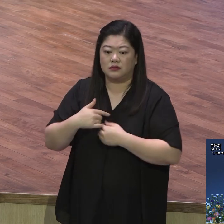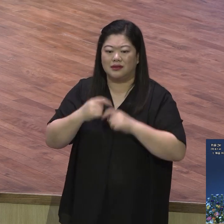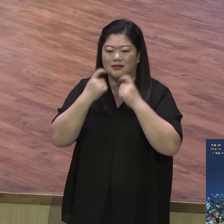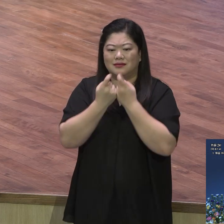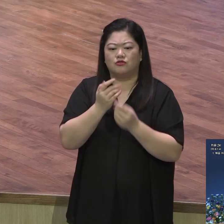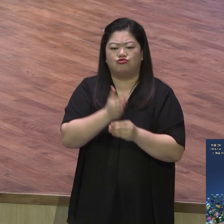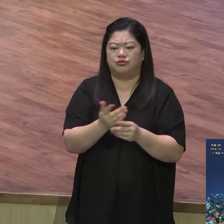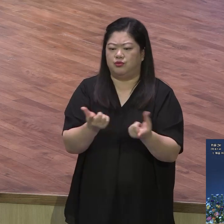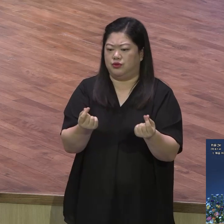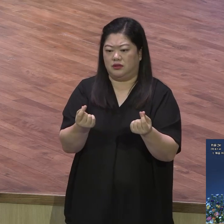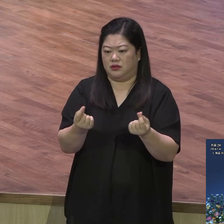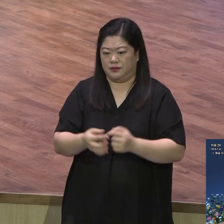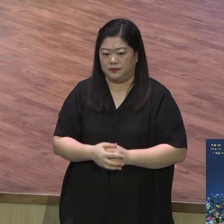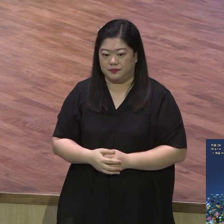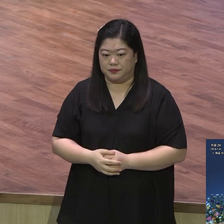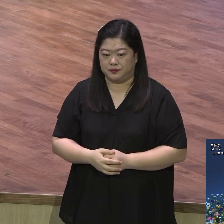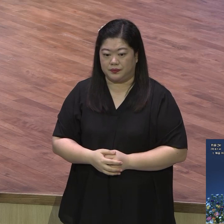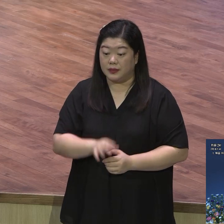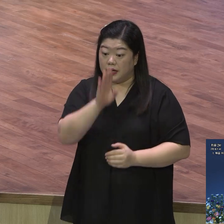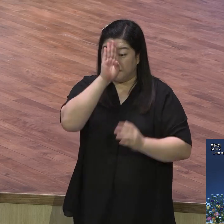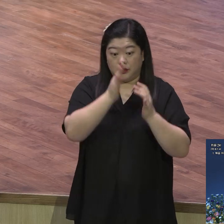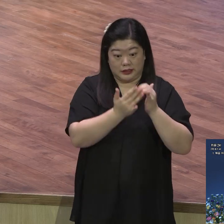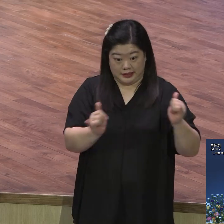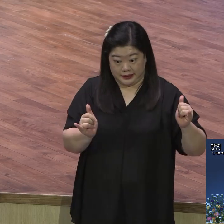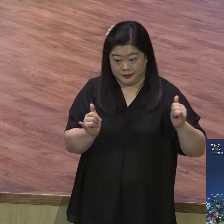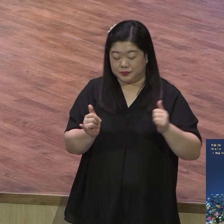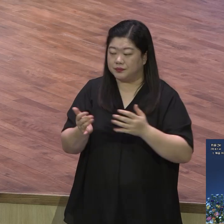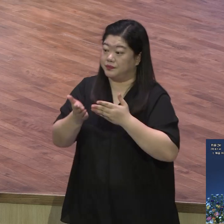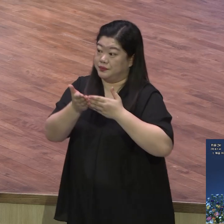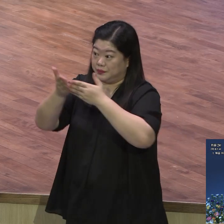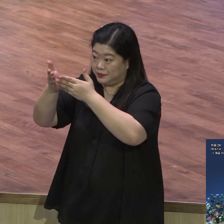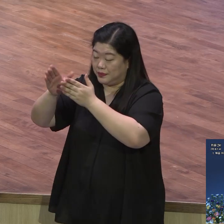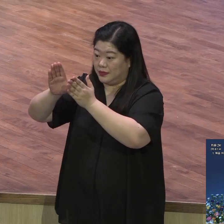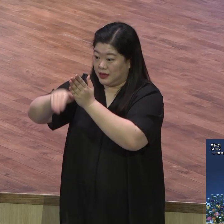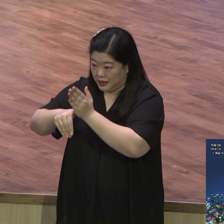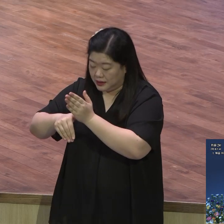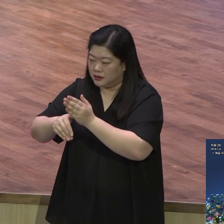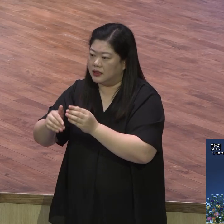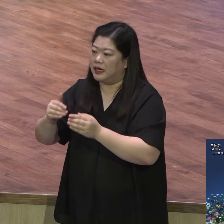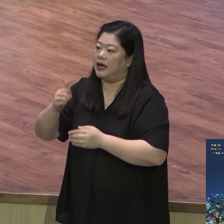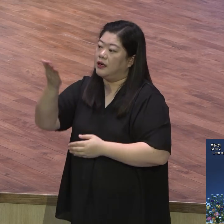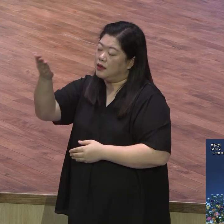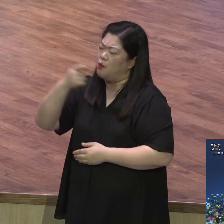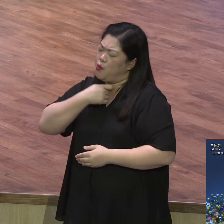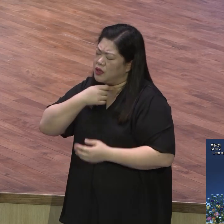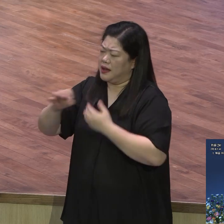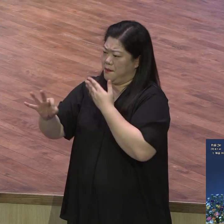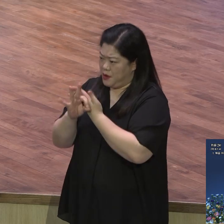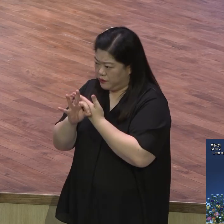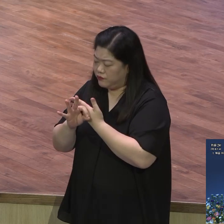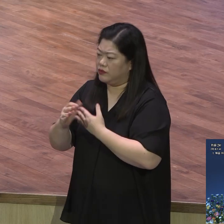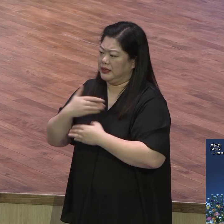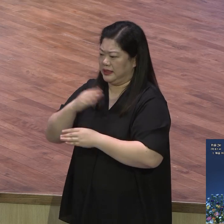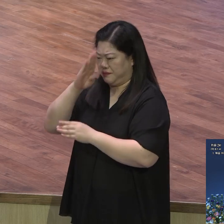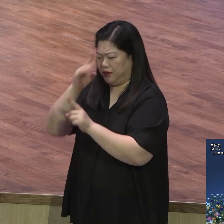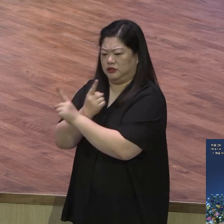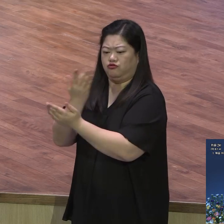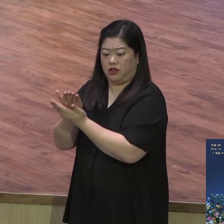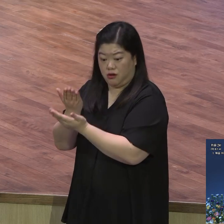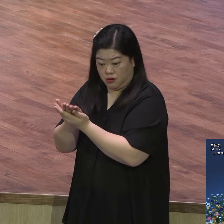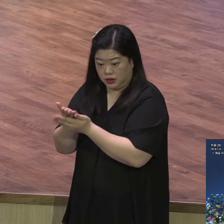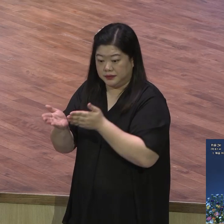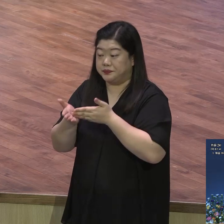믿음의 고백을 들으신 예수님께서는 치유의 역사를 읽혔습니다. 내가 원하노니 당신이